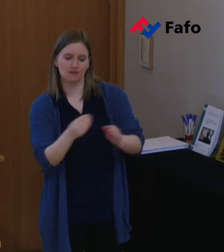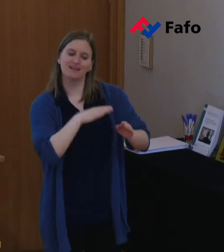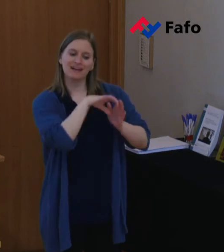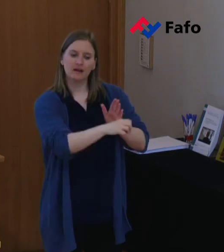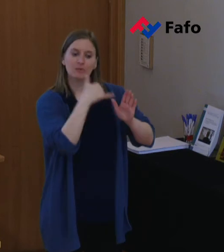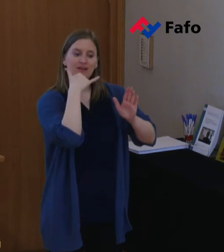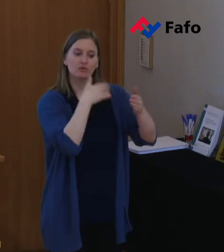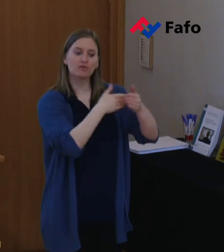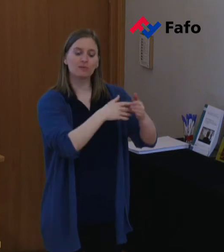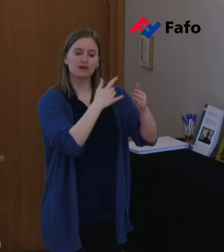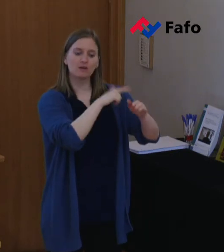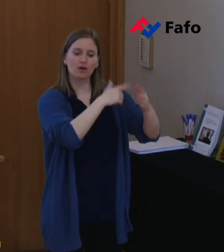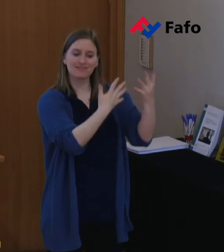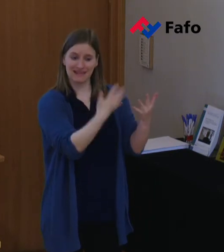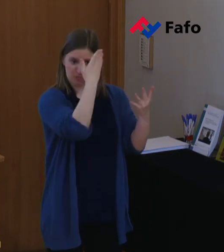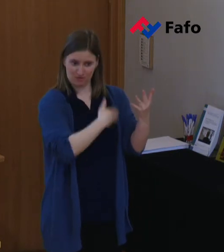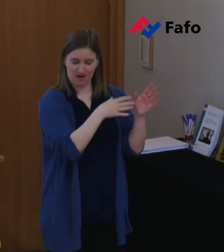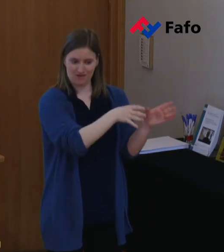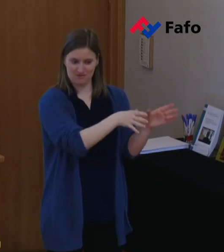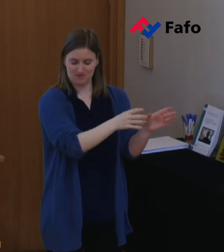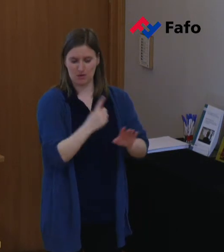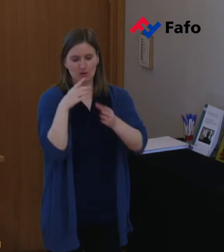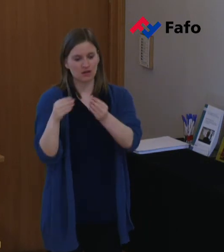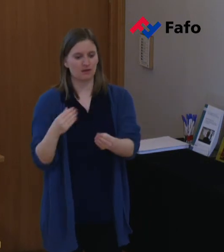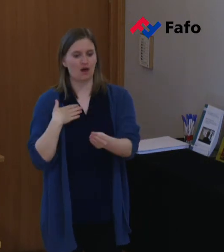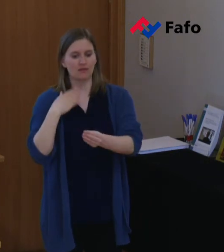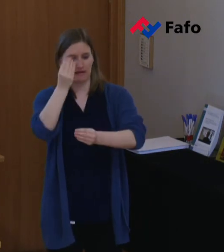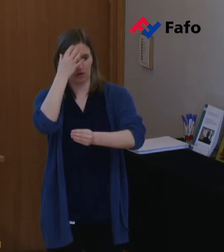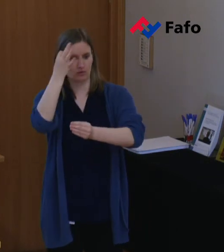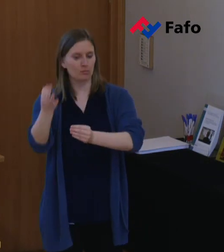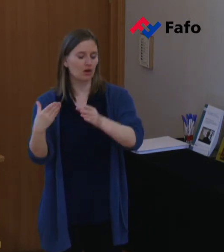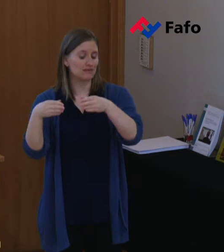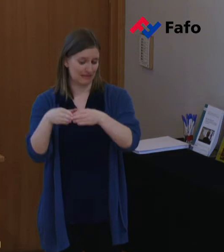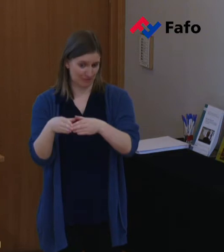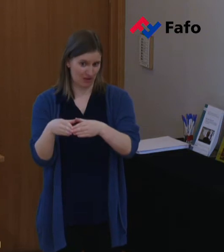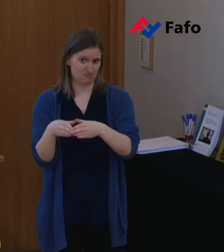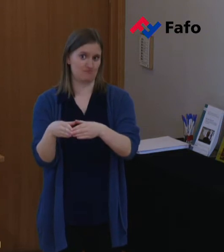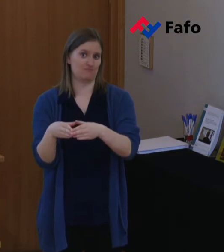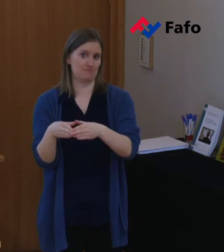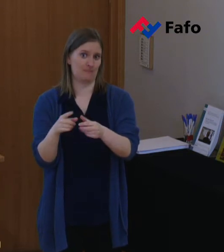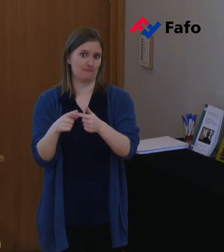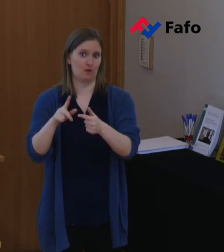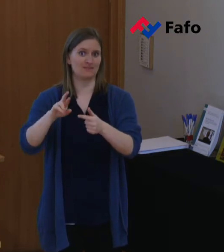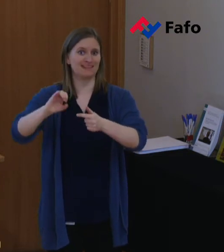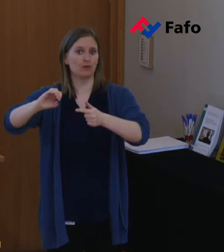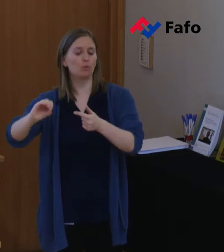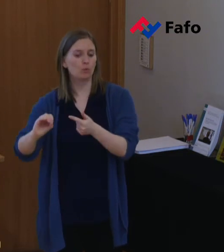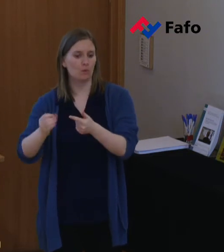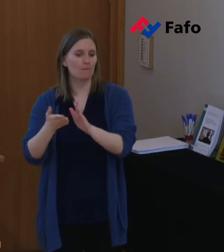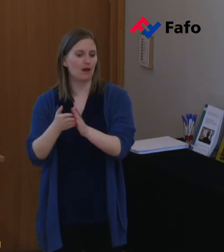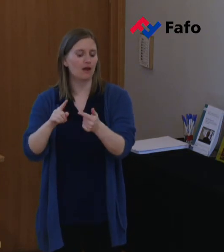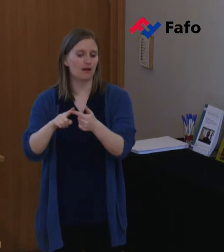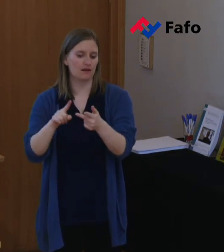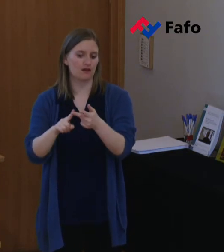10 om kvelden. Og så det dette med Sandnes, hvor de har hatt erfaringskompetanse i teamet, og har hatt Rio inne, og